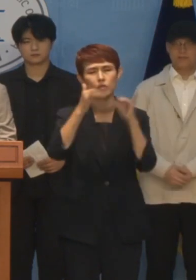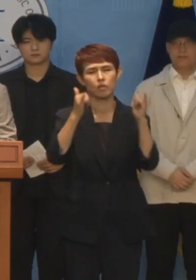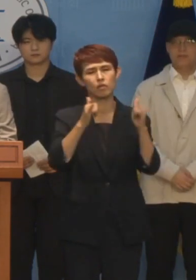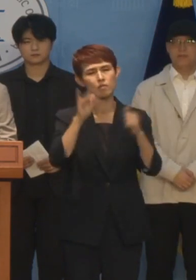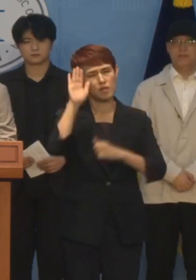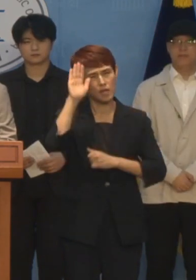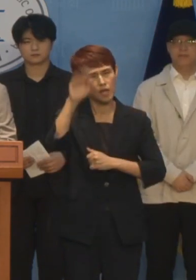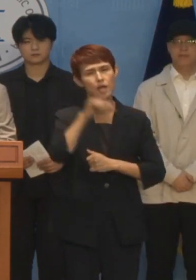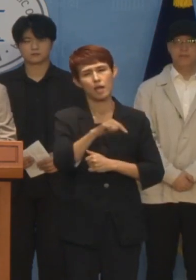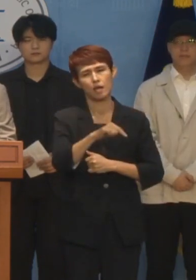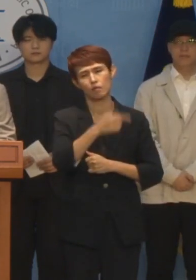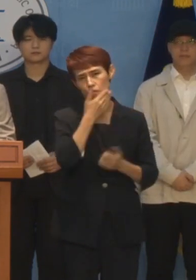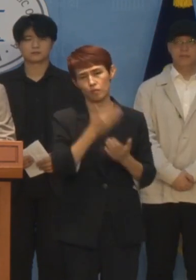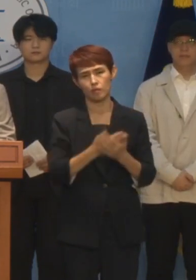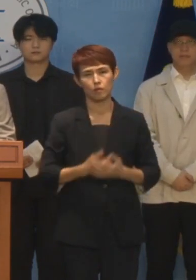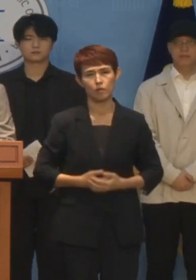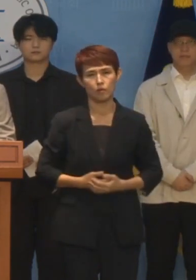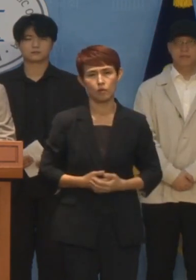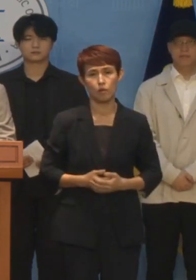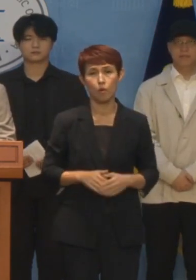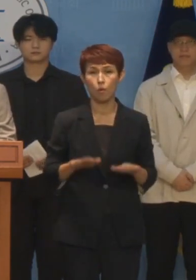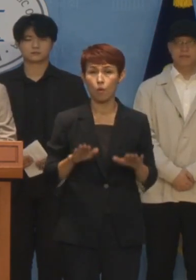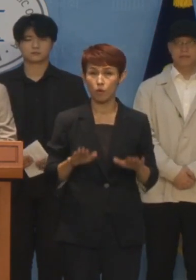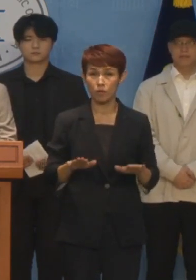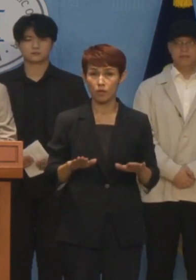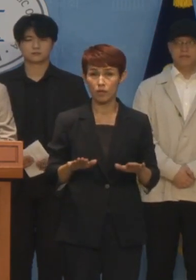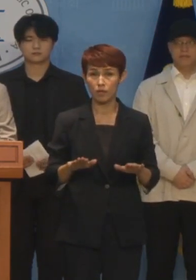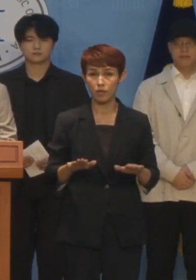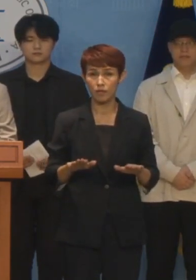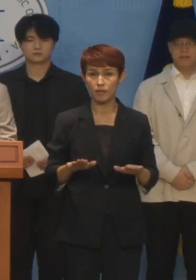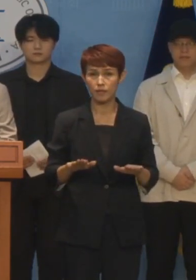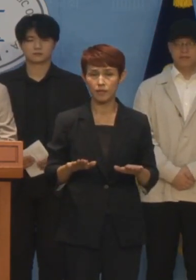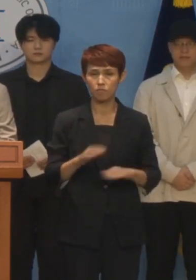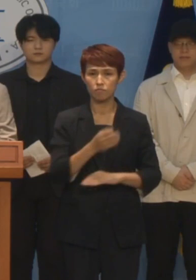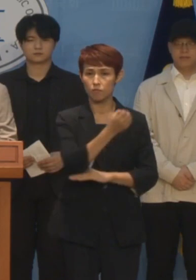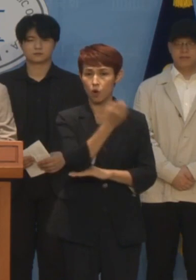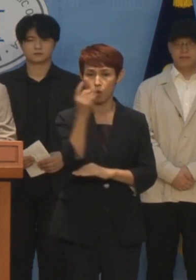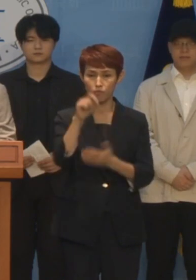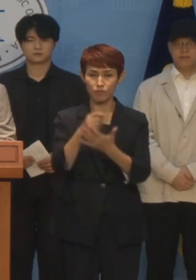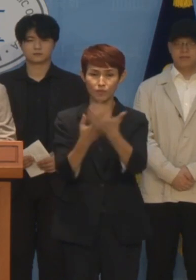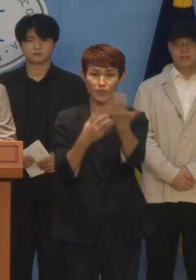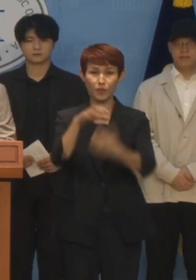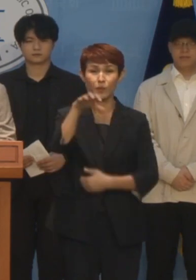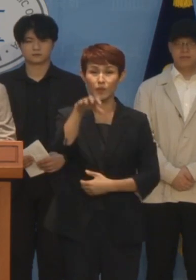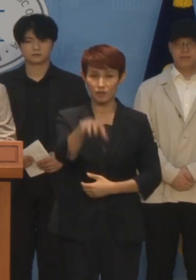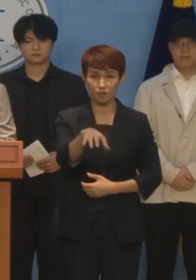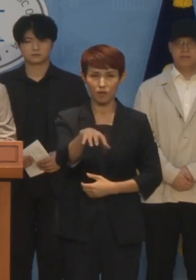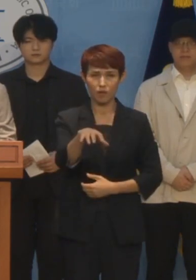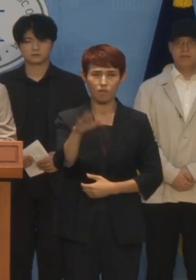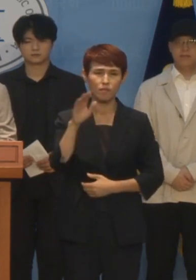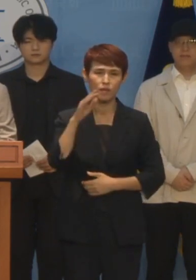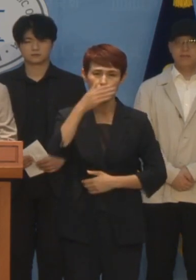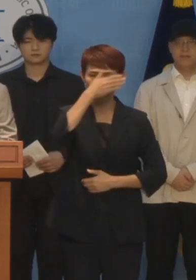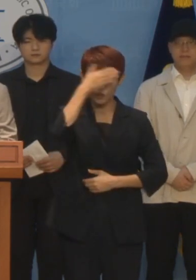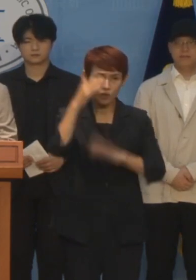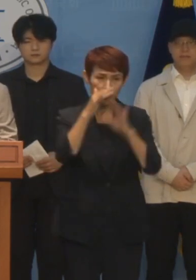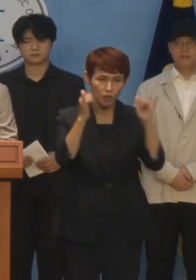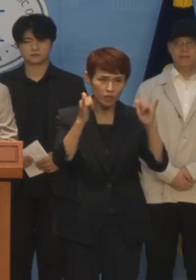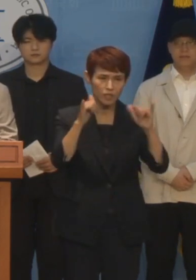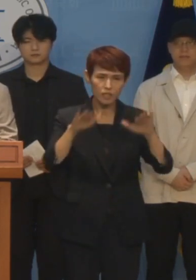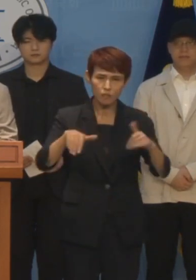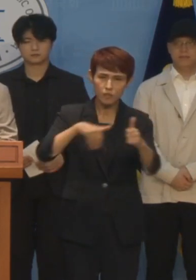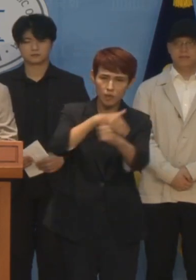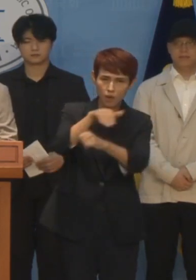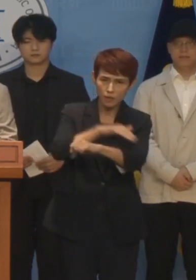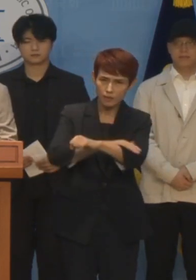미래 세대가 있습니다. 오늘 저희는 이 언론 브리핑 장소에서 미래 세대가 현실을 얼마나